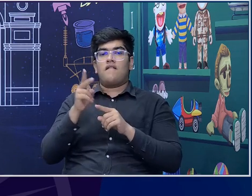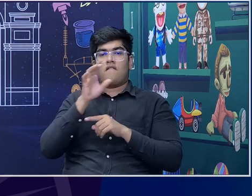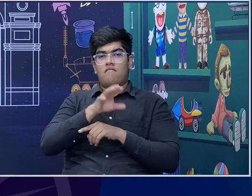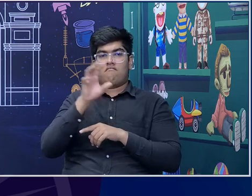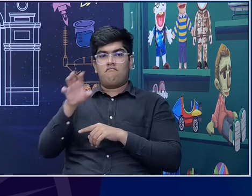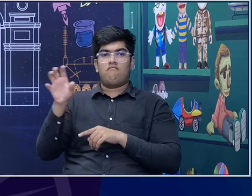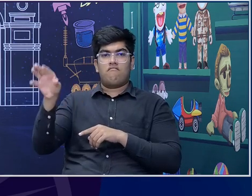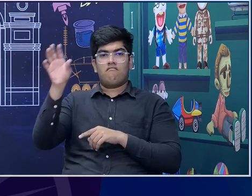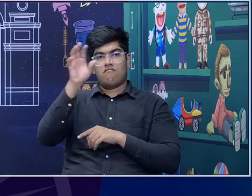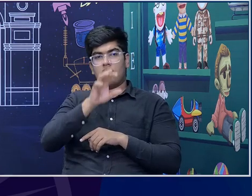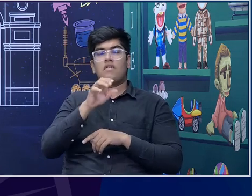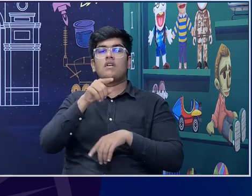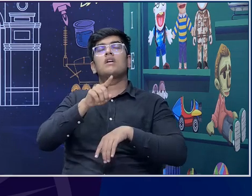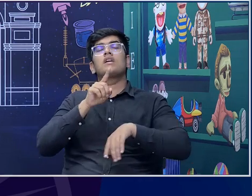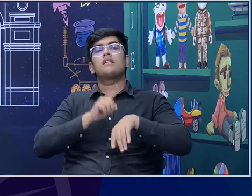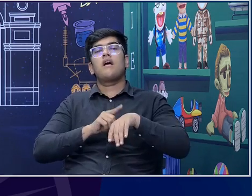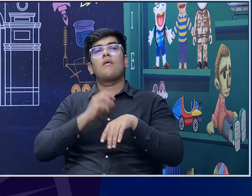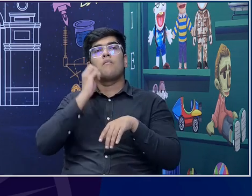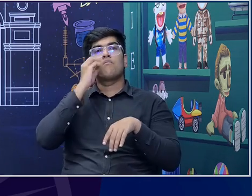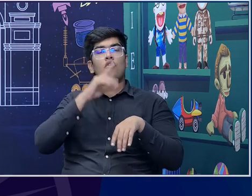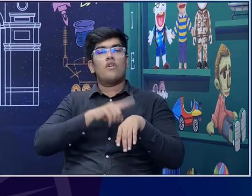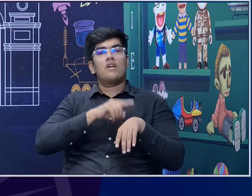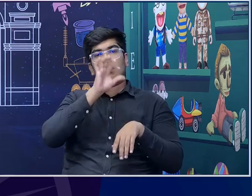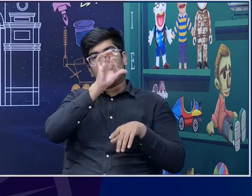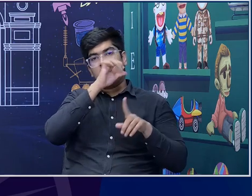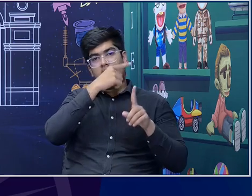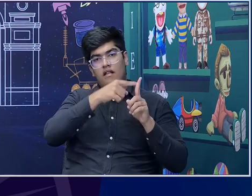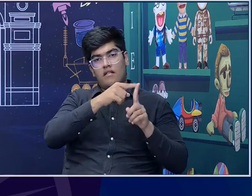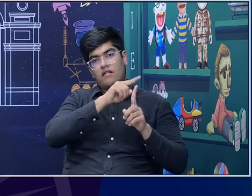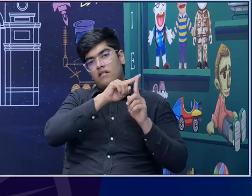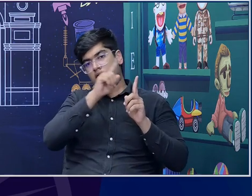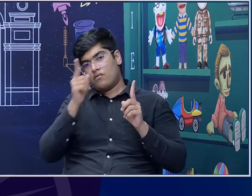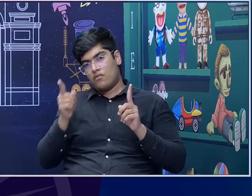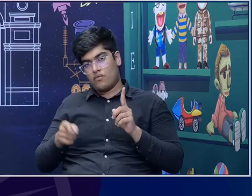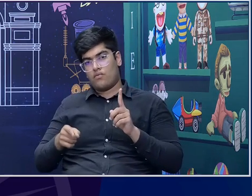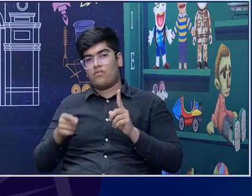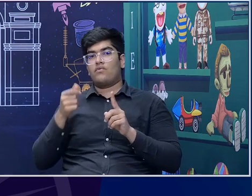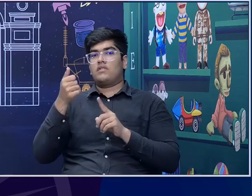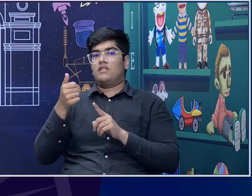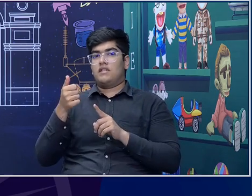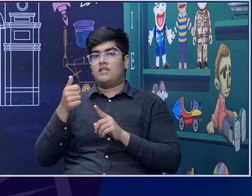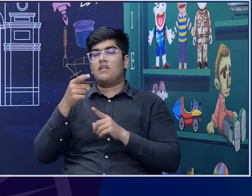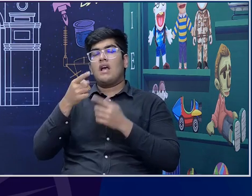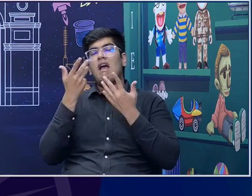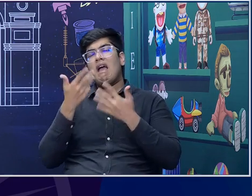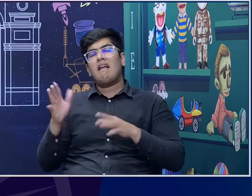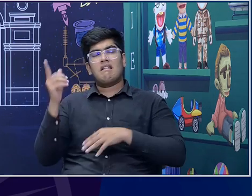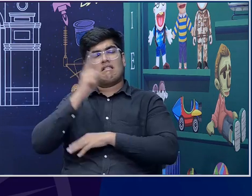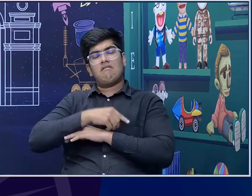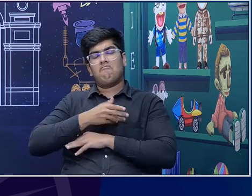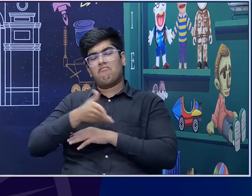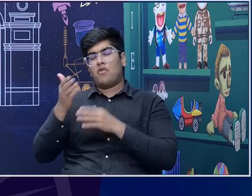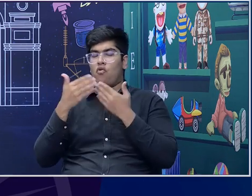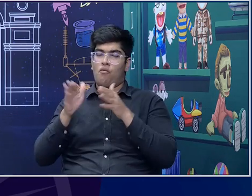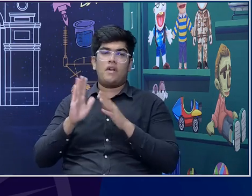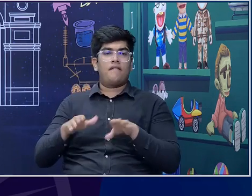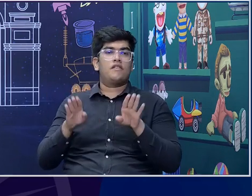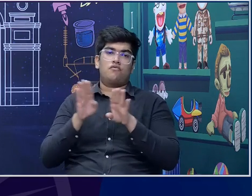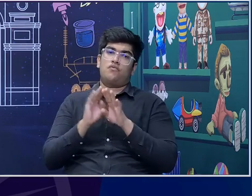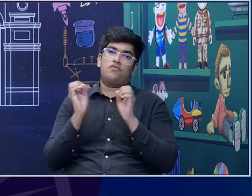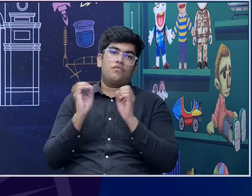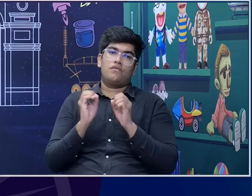और आप इसे ले सकते हैं सभी सेल काउंटर्स में सभी दिन ये खुले रहेंगे और यदि आप उनलाइन के माध्यम से मंगाना चाहते हैं